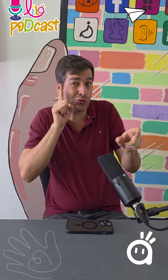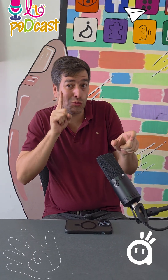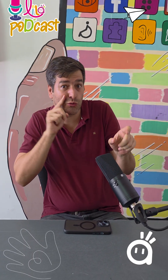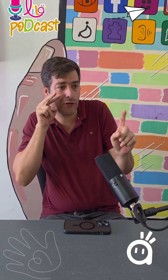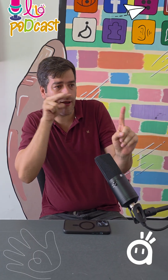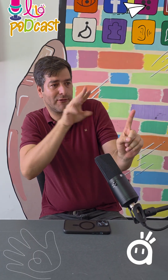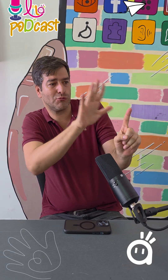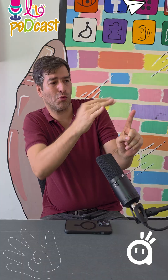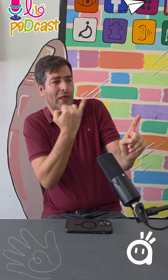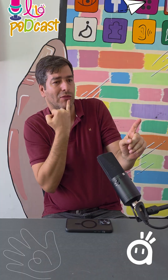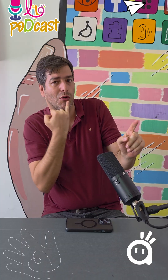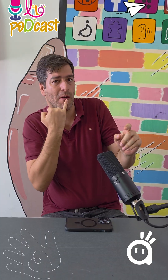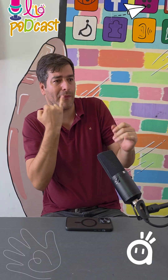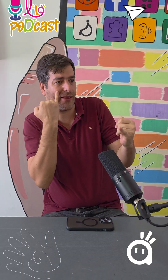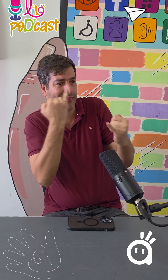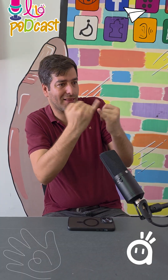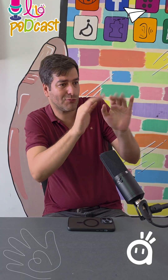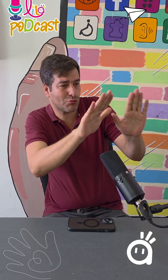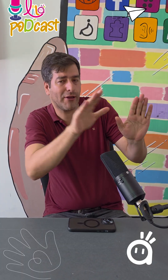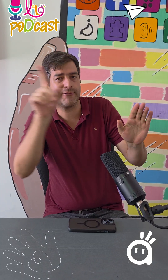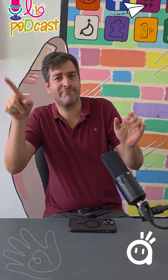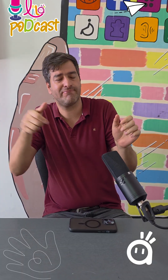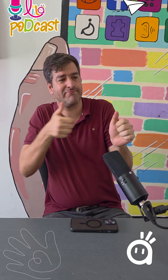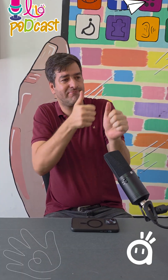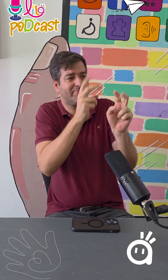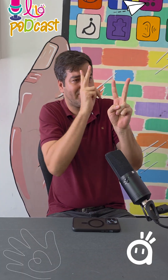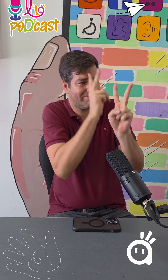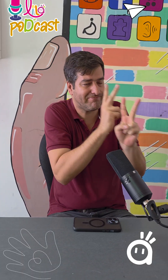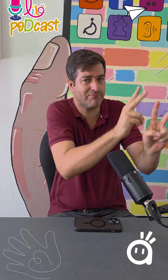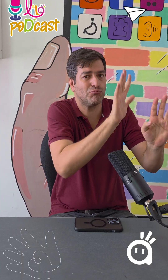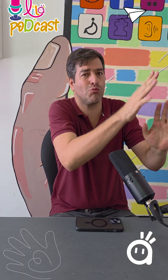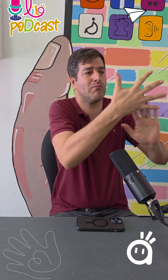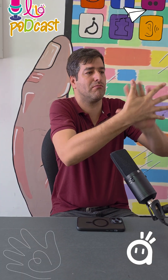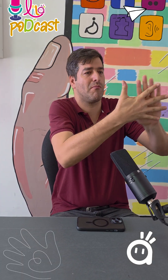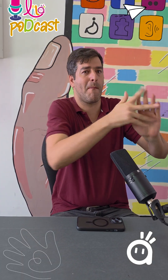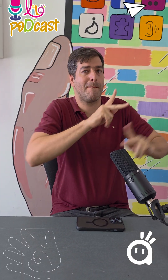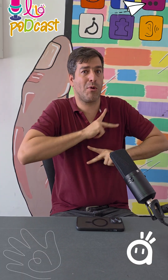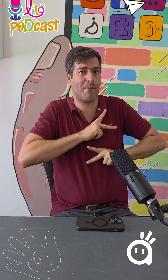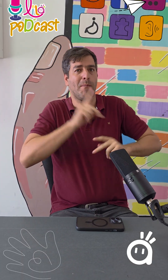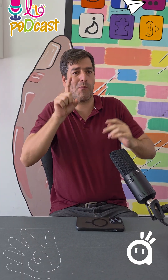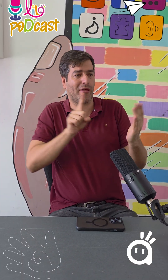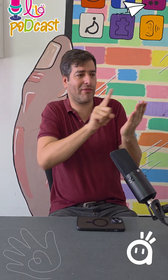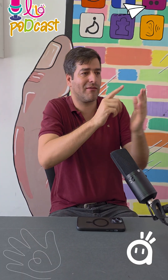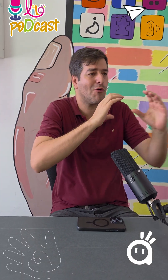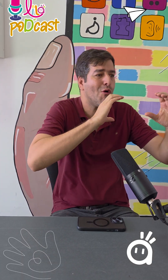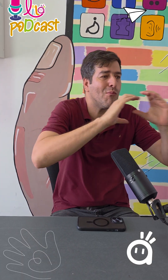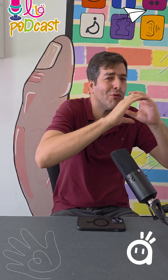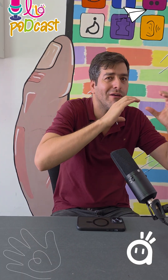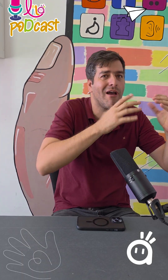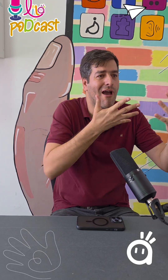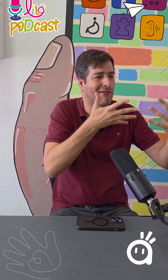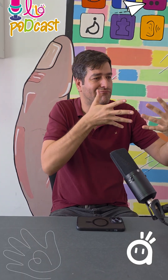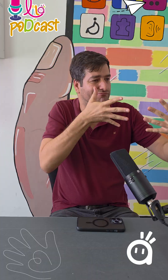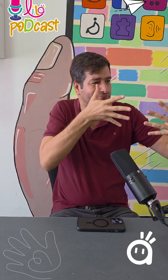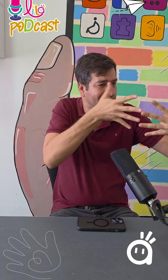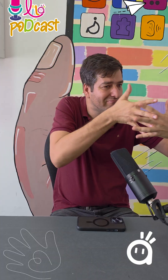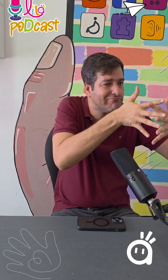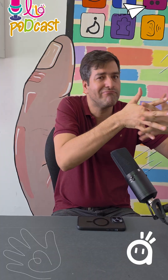y saber que la lengua de señas representa todo para ellos. Es un patrimonio, es